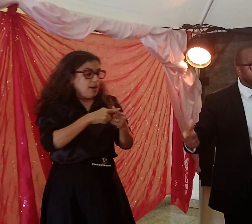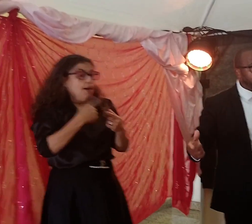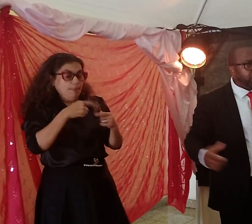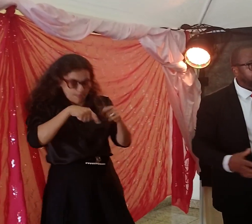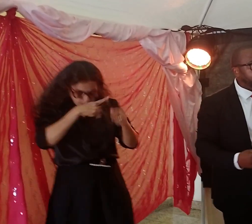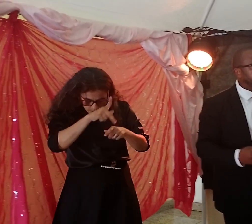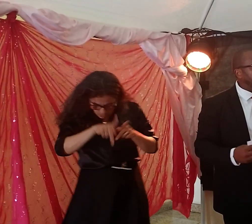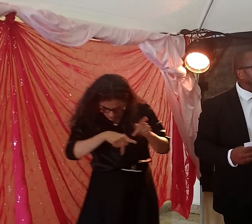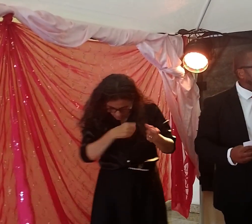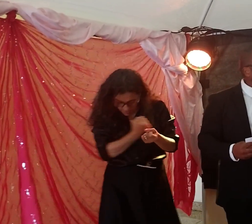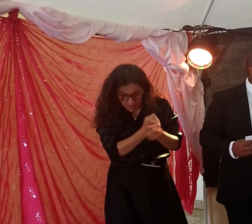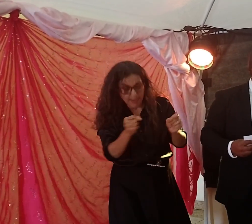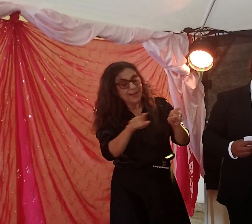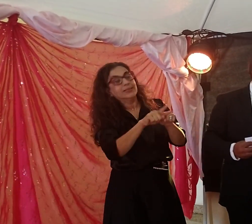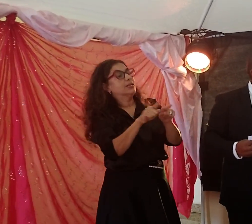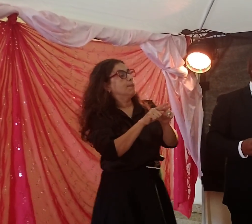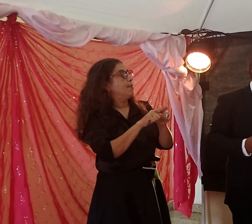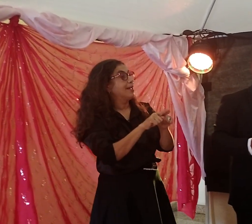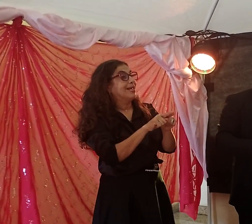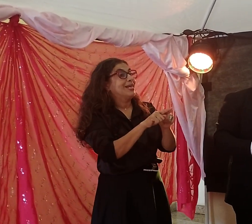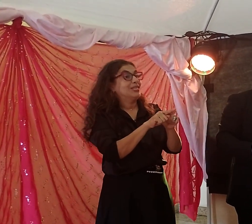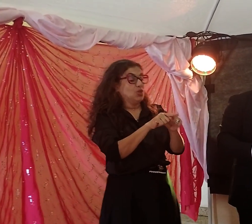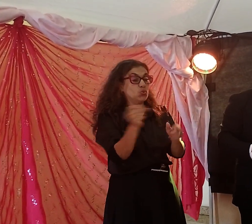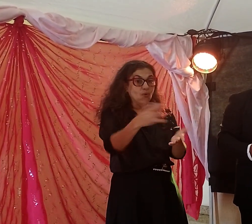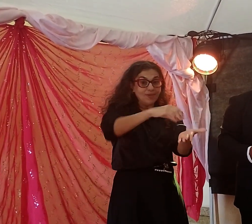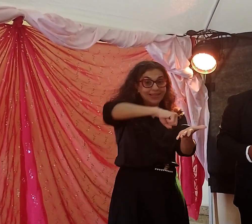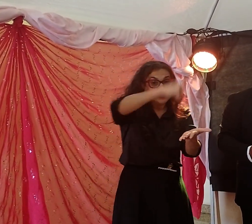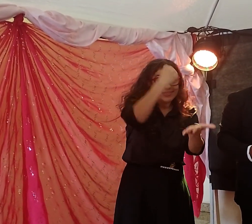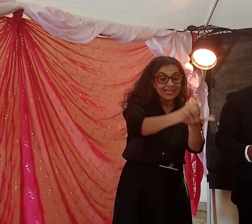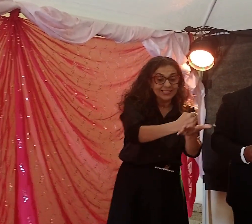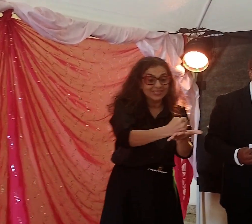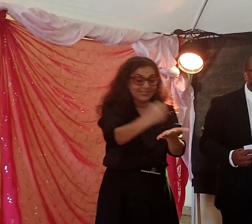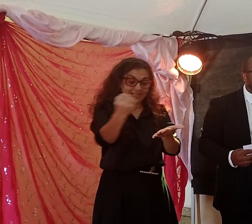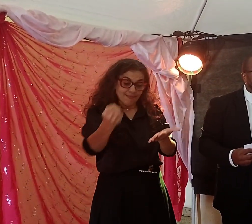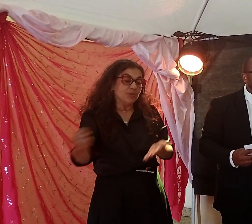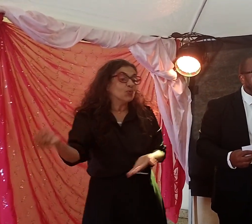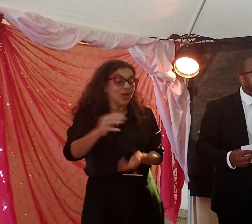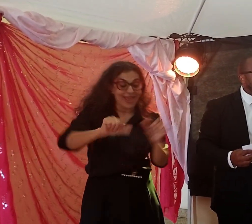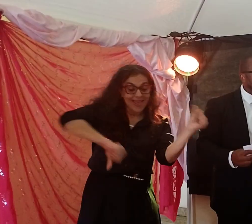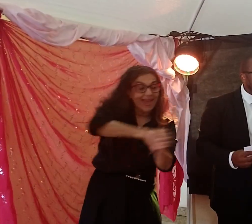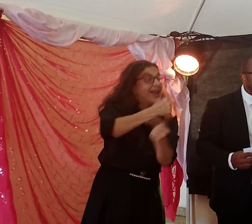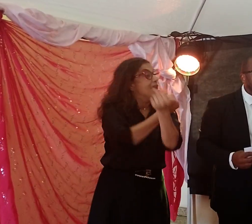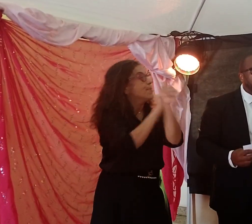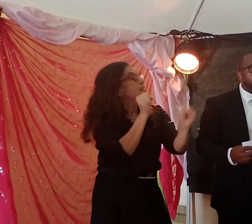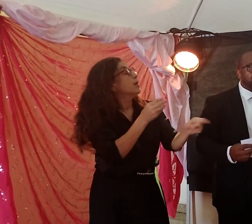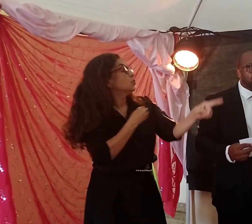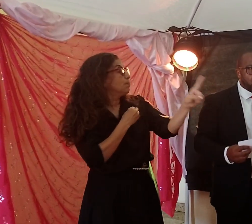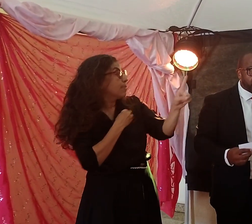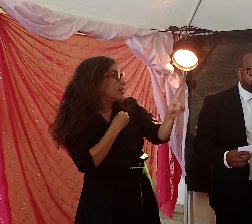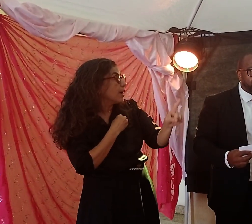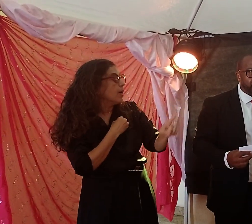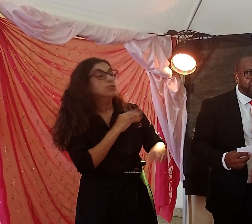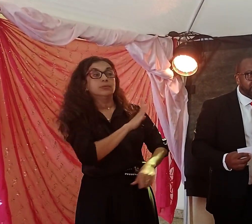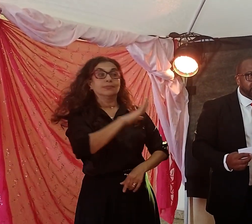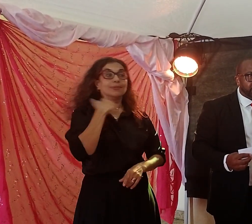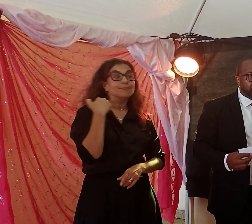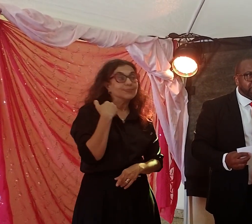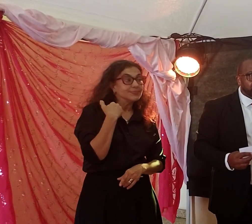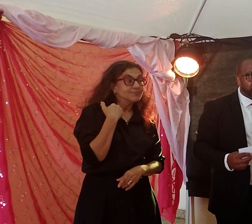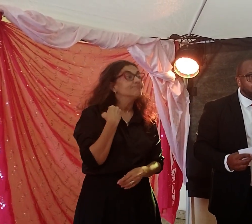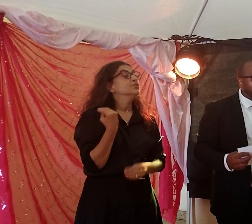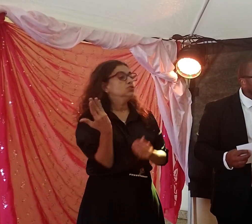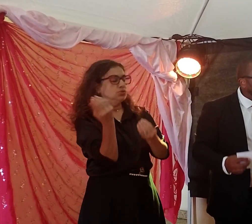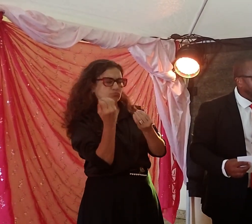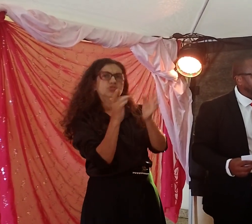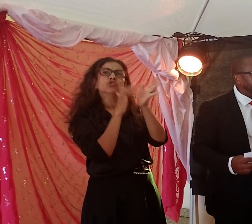povo e trouxe para a gente como símbolo de libertação do quê? Do pecado e da morte.